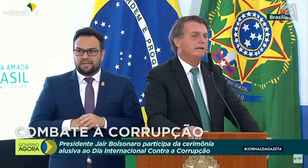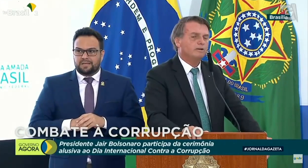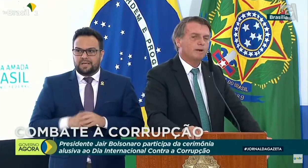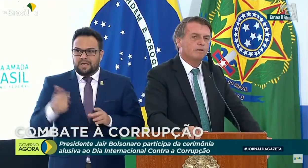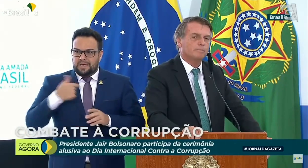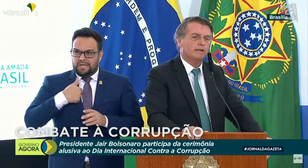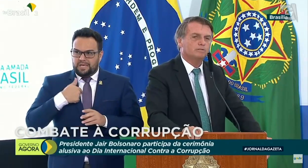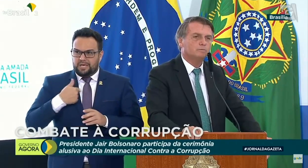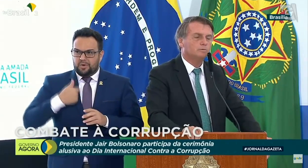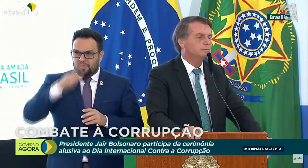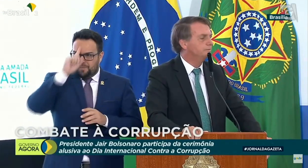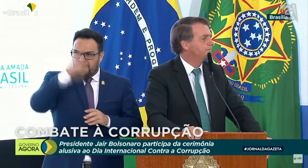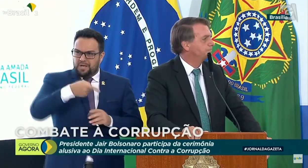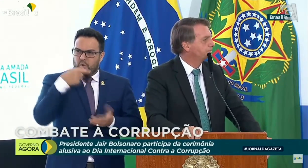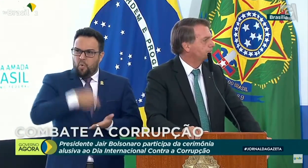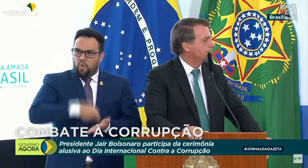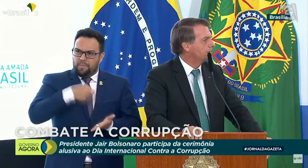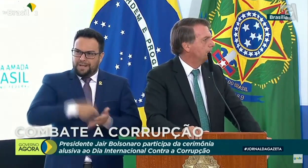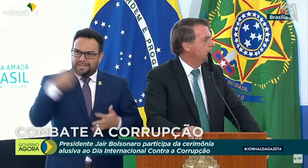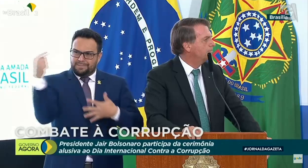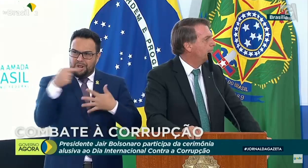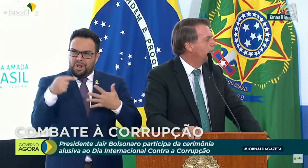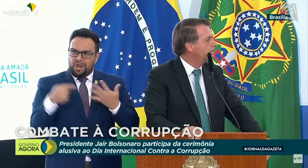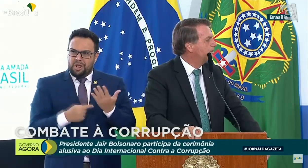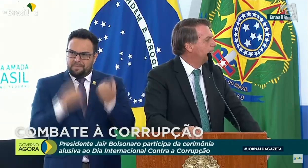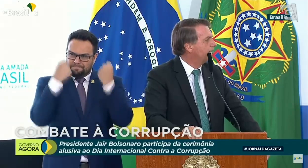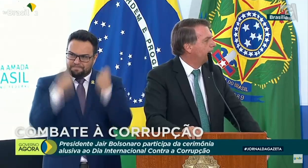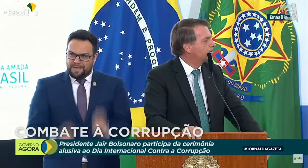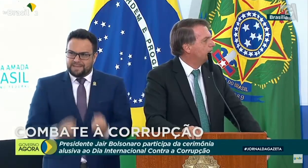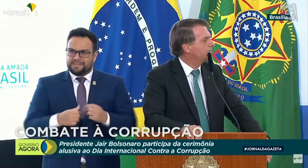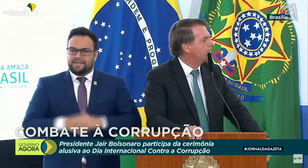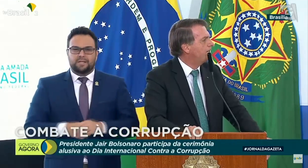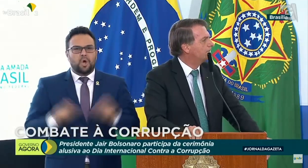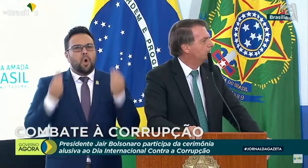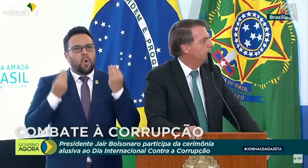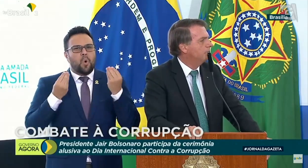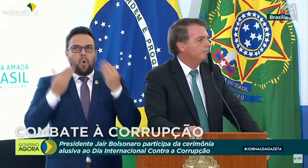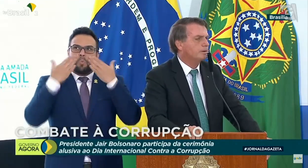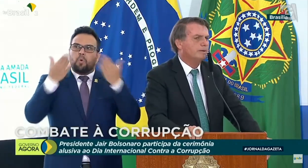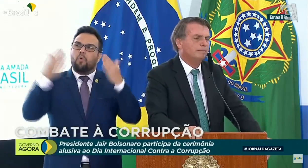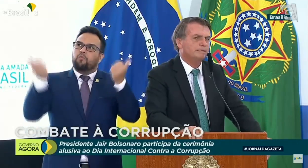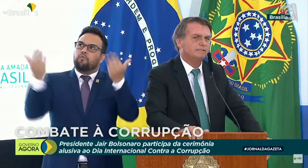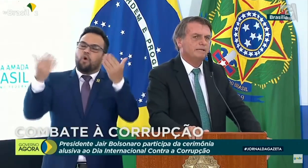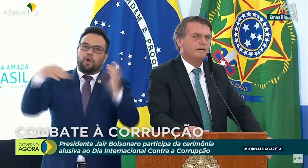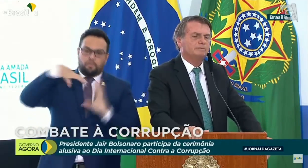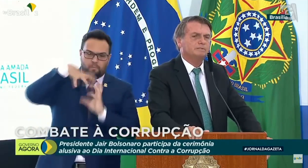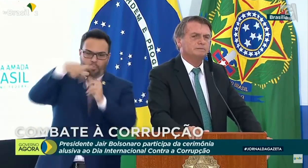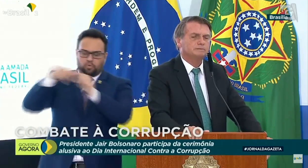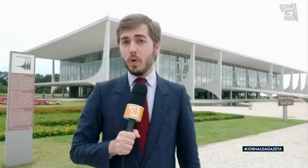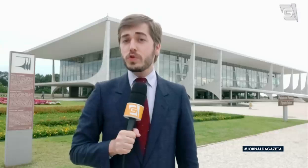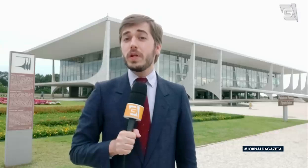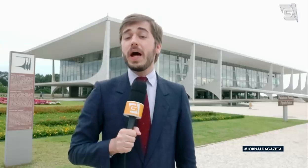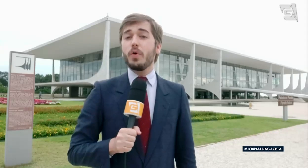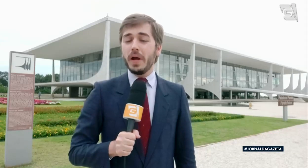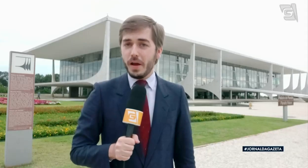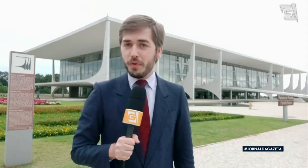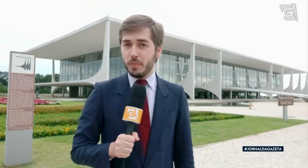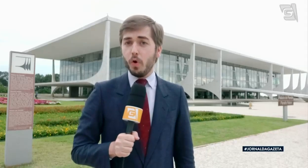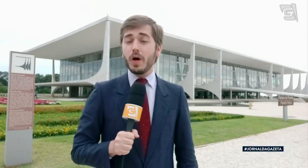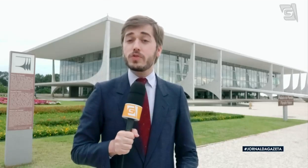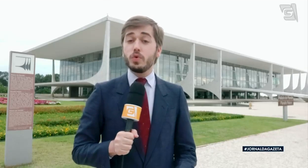como é que fica aí o Brasil perante o mundo e para possíveis Barreiras comerciais problemas internos